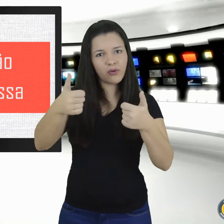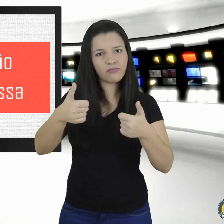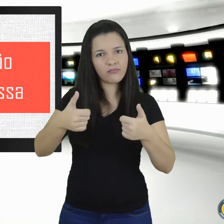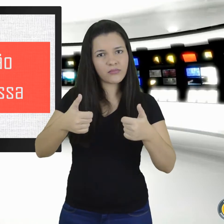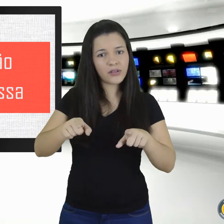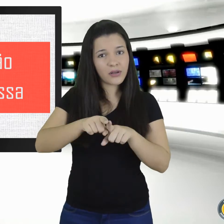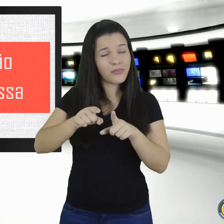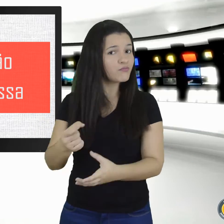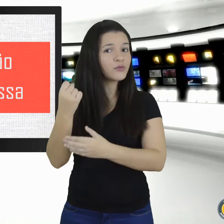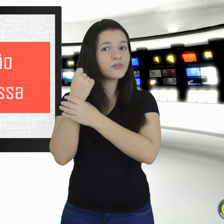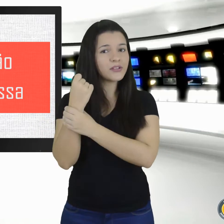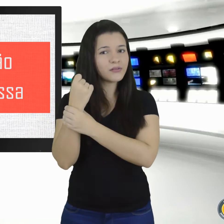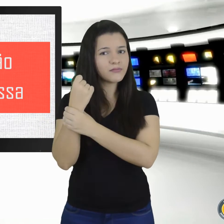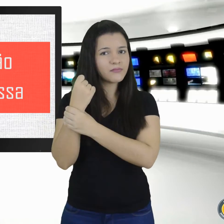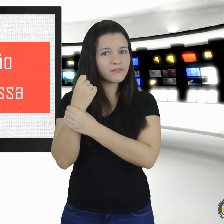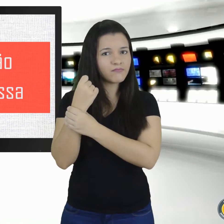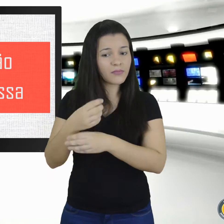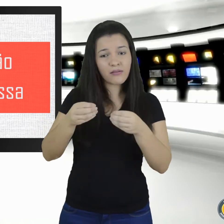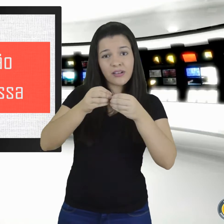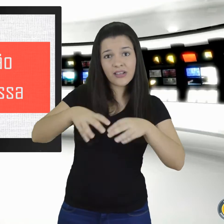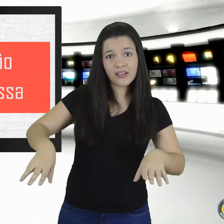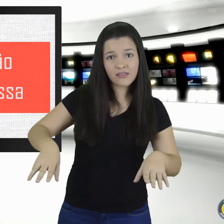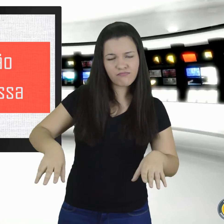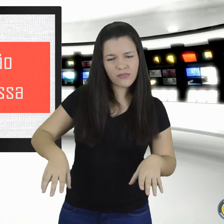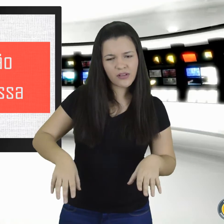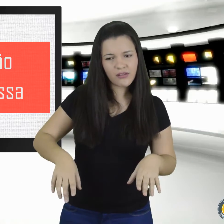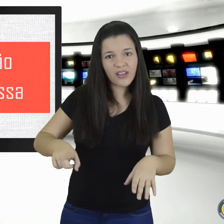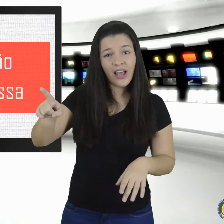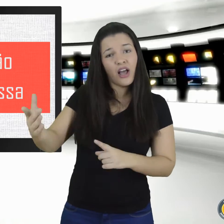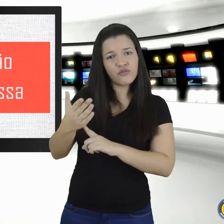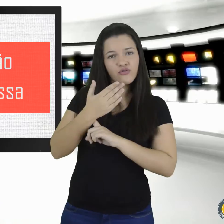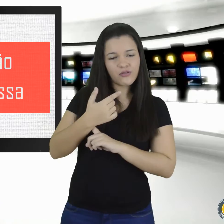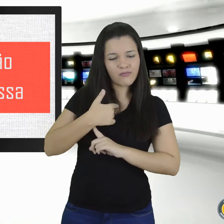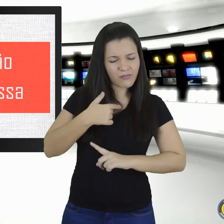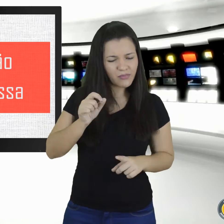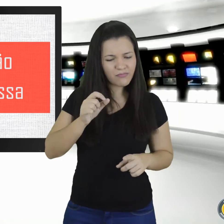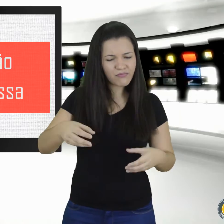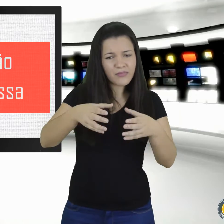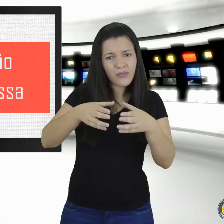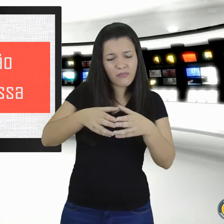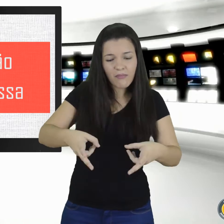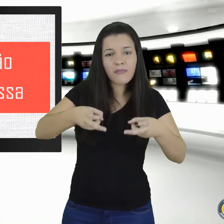e sustentabilidade. A crise nos trouxe uma autoavaliação. Foi um momento